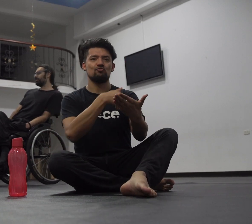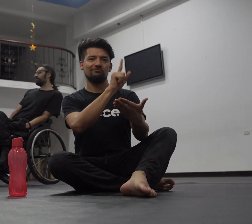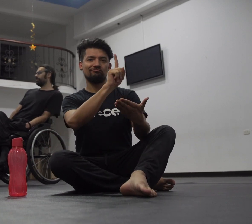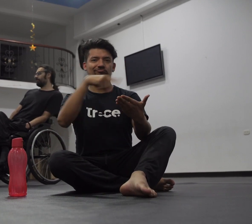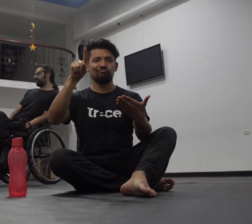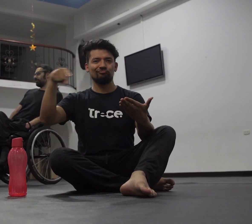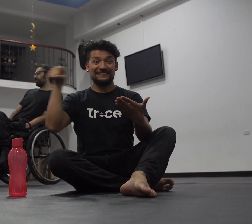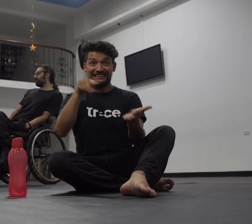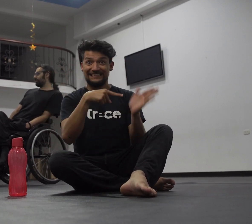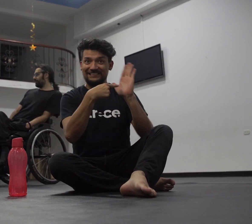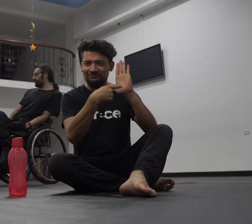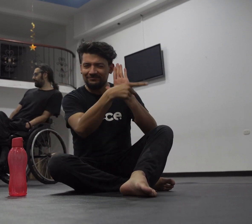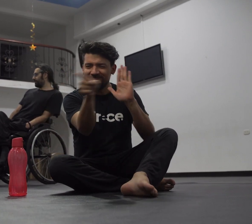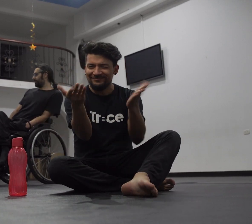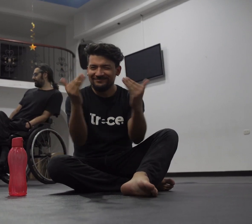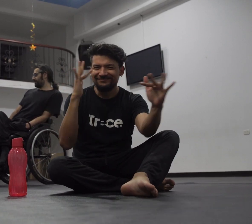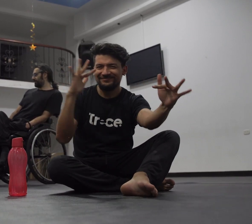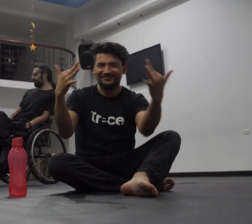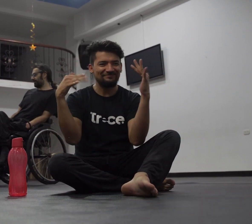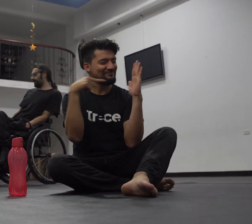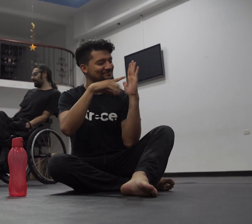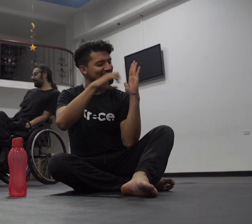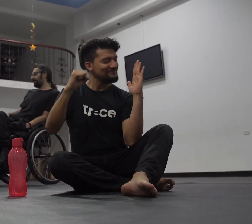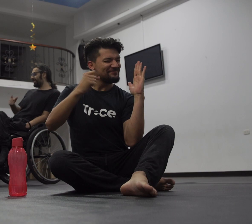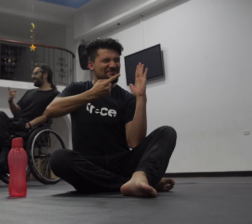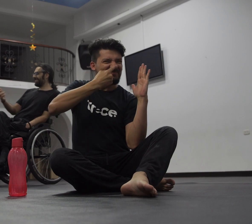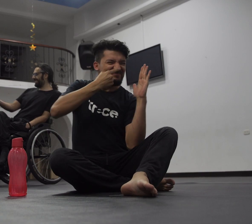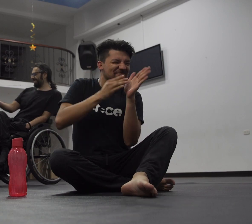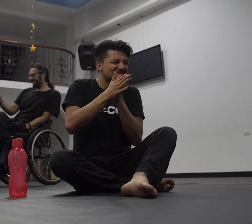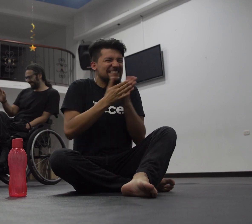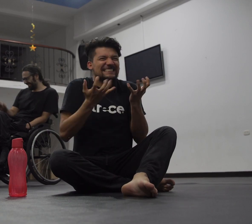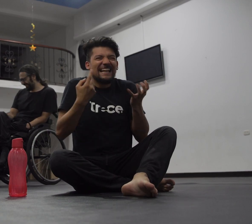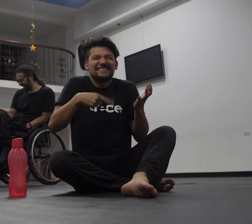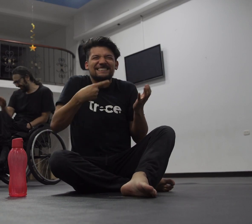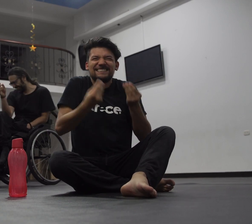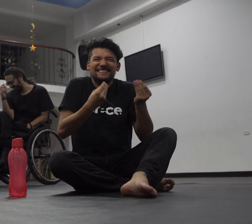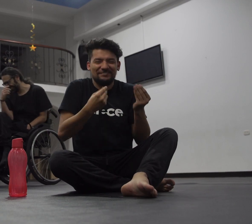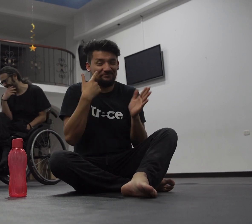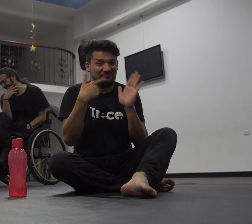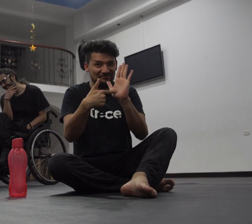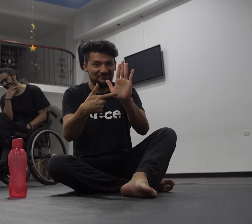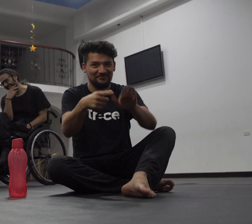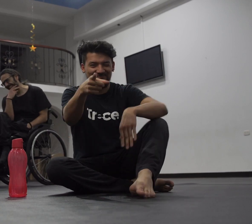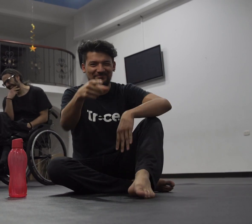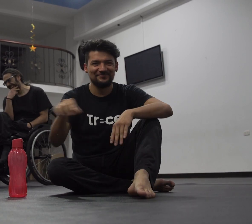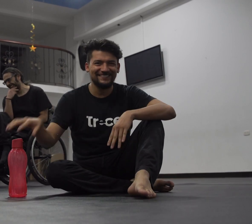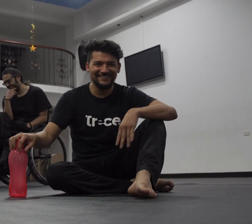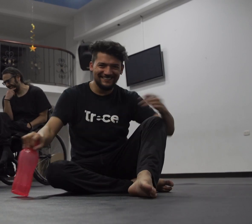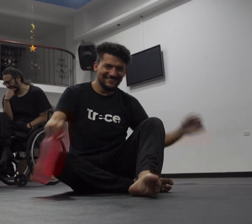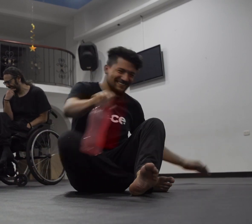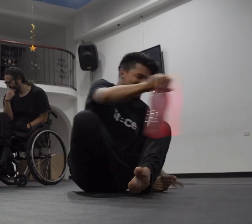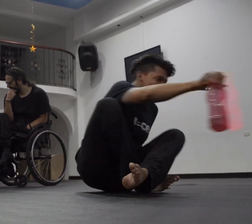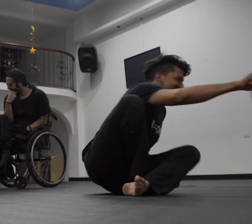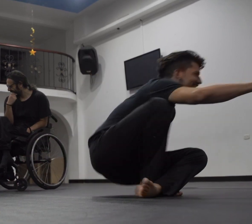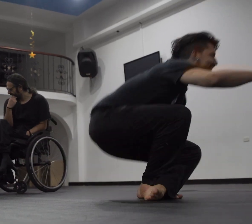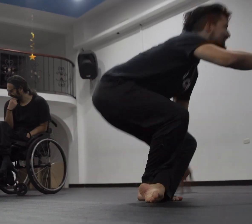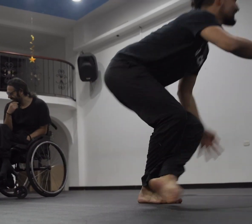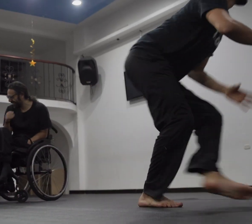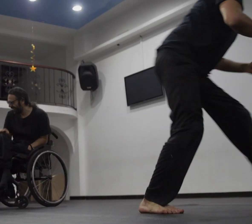music for life Así que acompáñenme a descubrir lo nuevo de esta franja para este año vamos